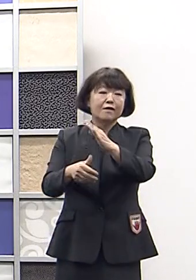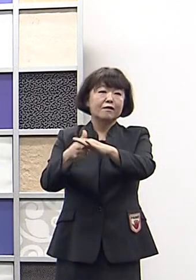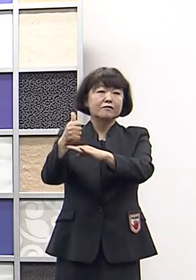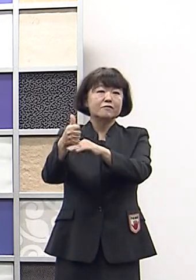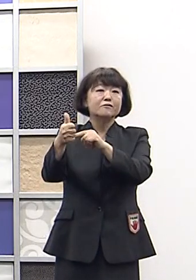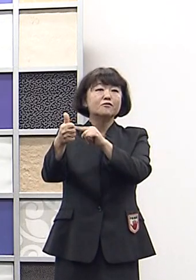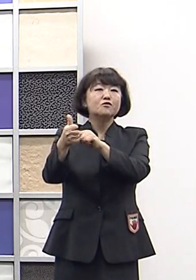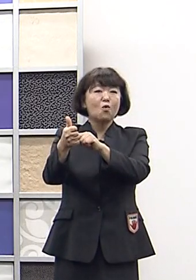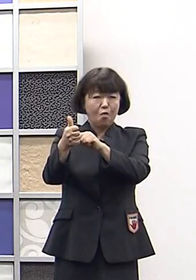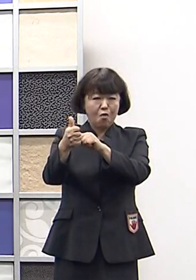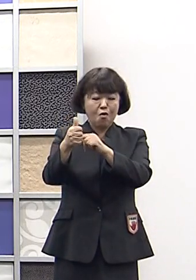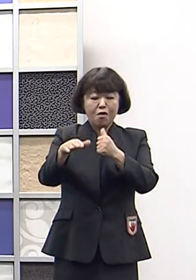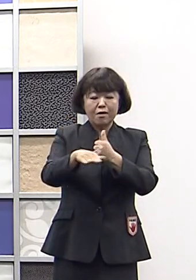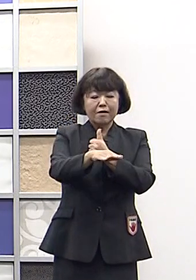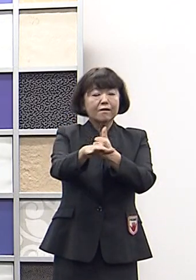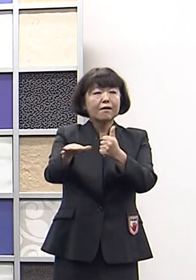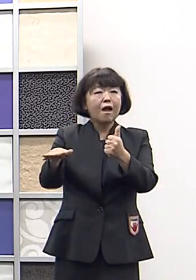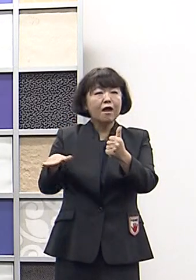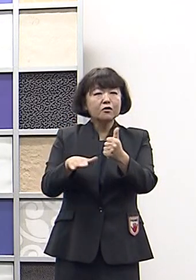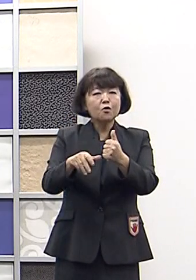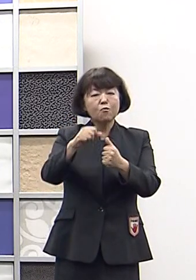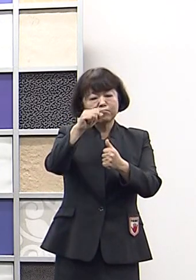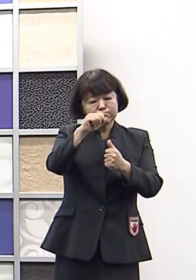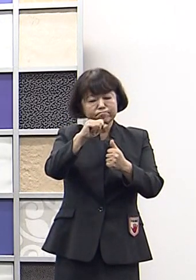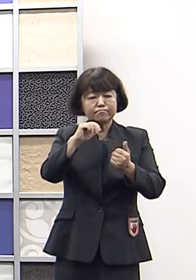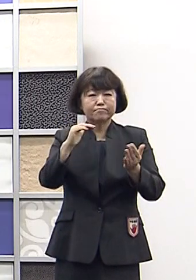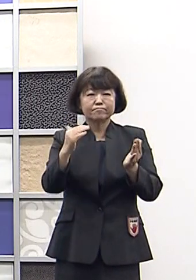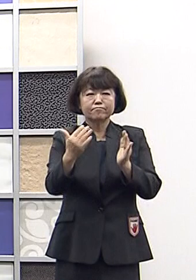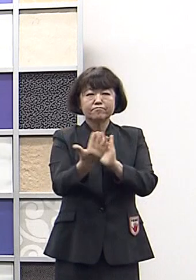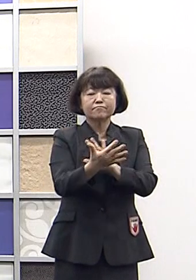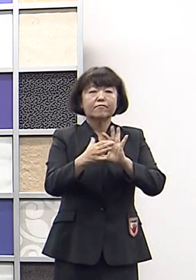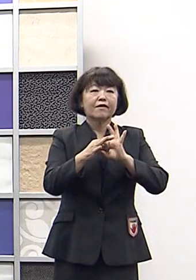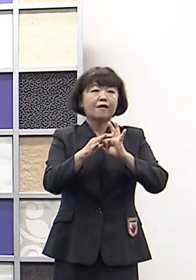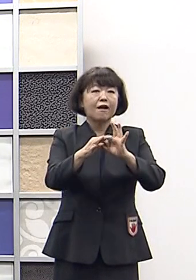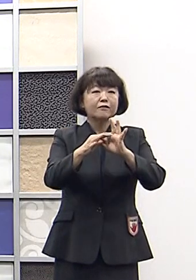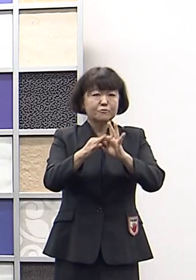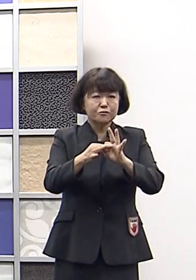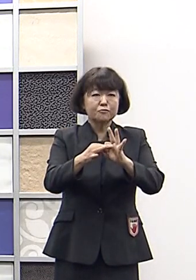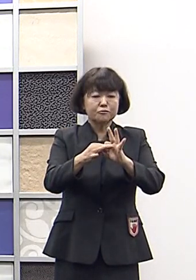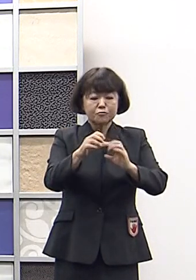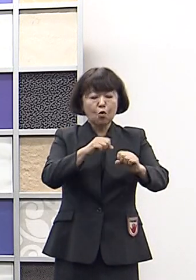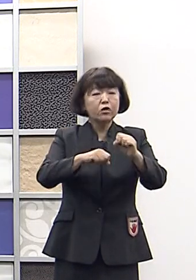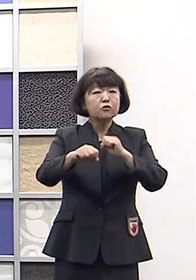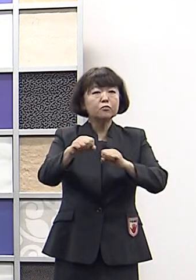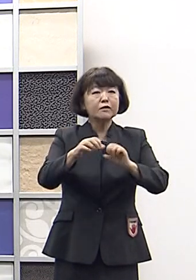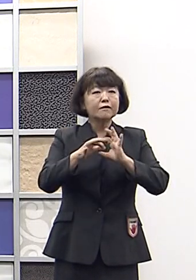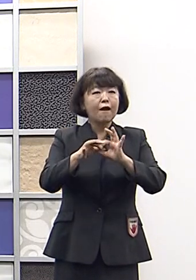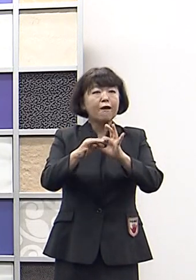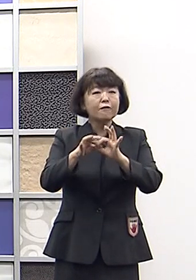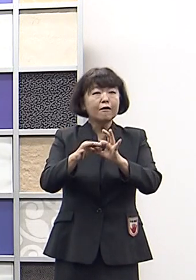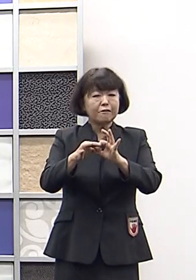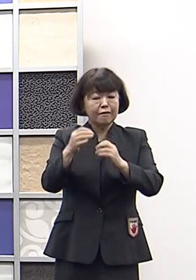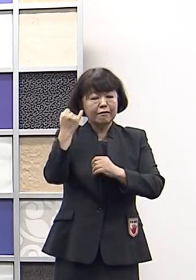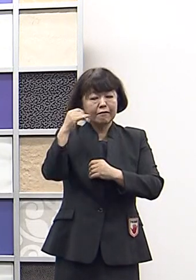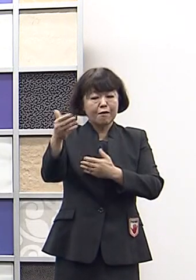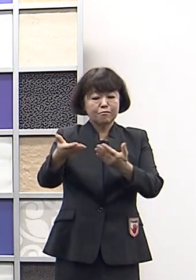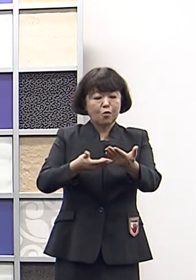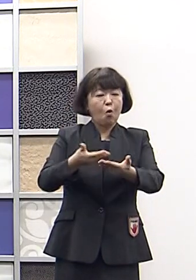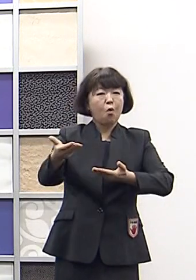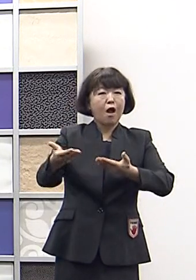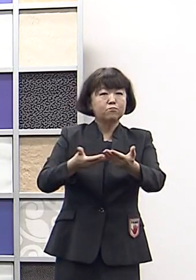とグリーントランスフォーメーションに関する取り組みなどにつきまして意見交換を行い、